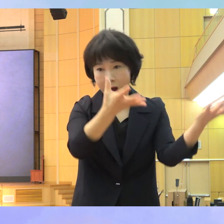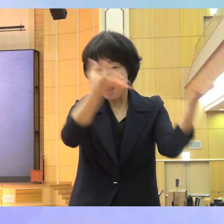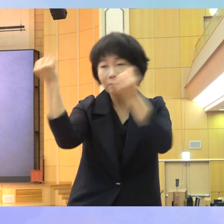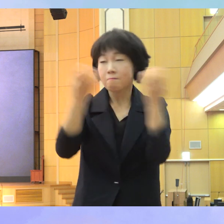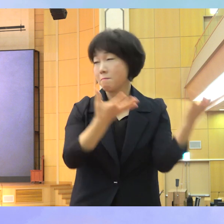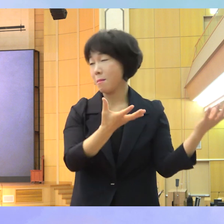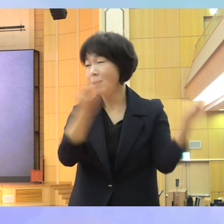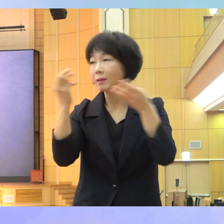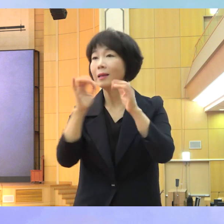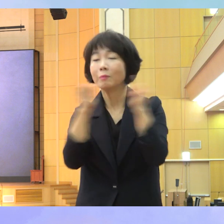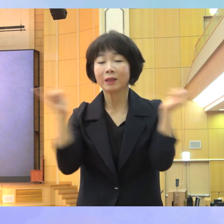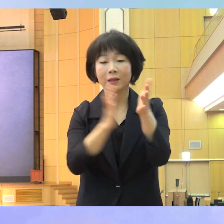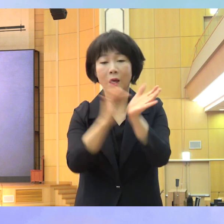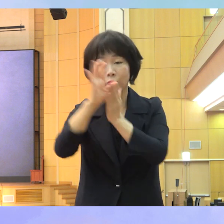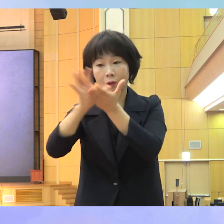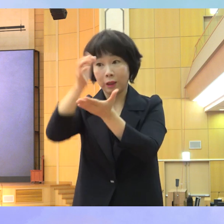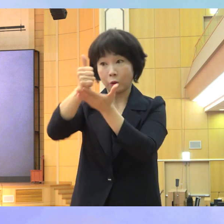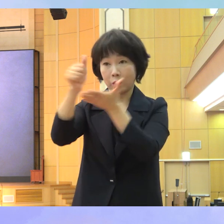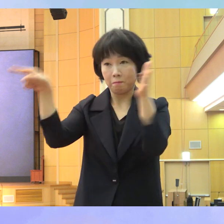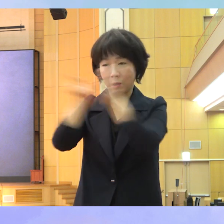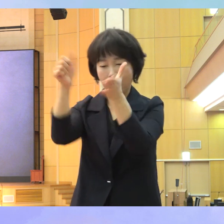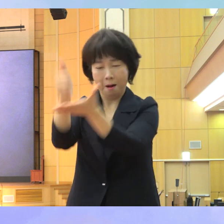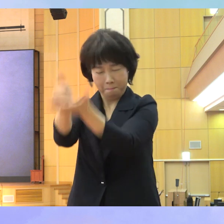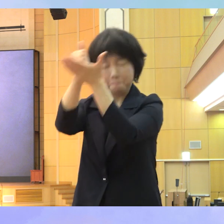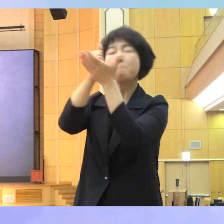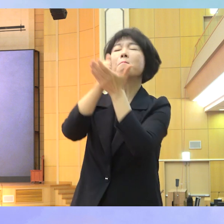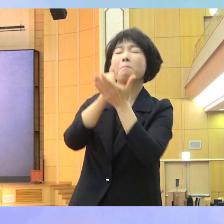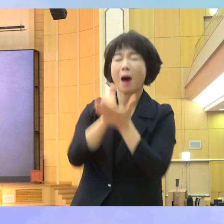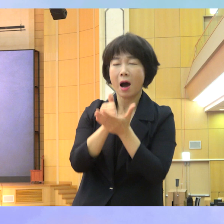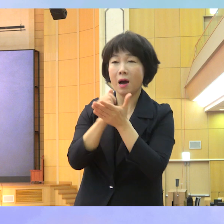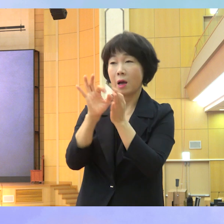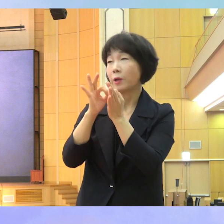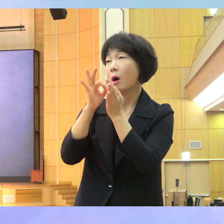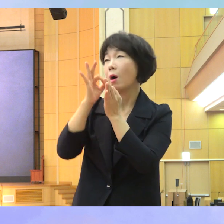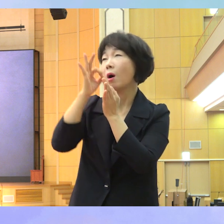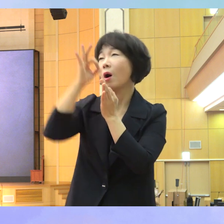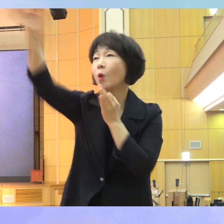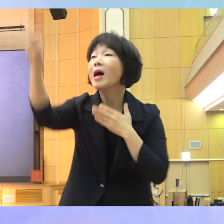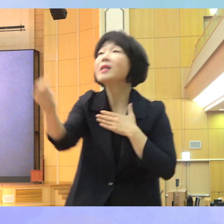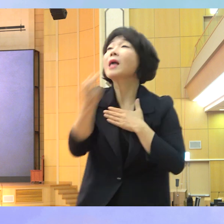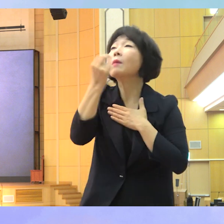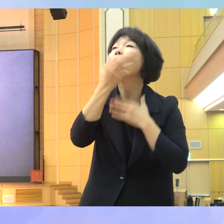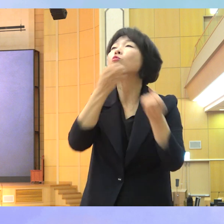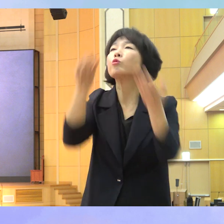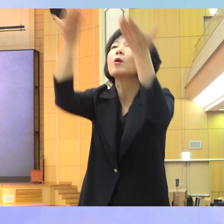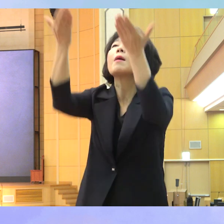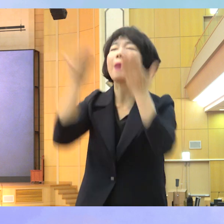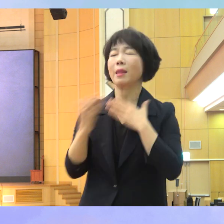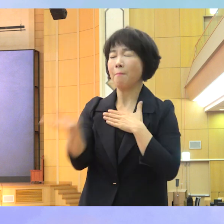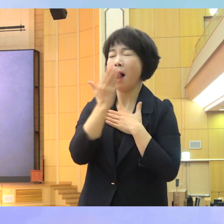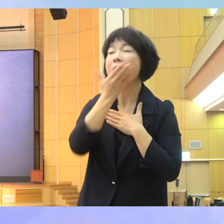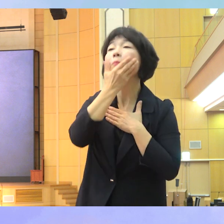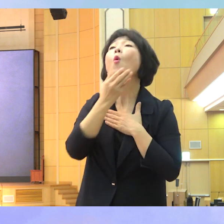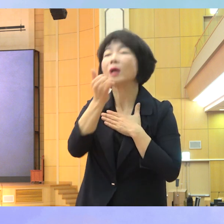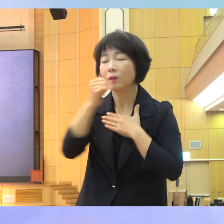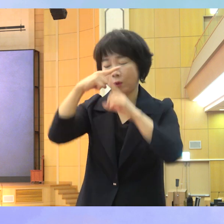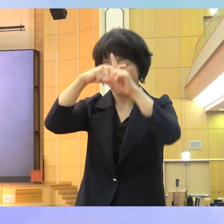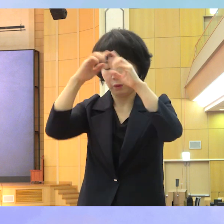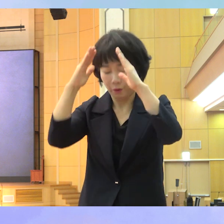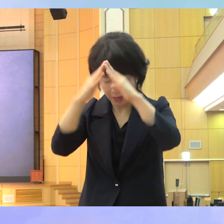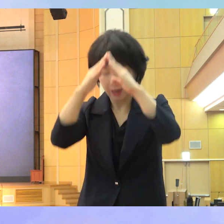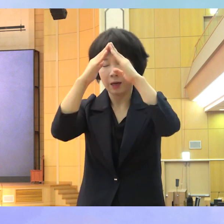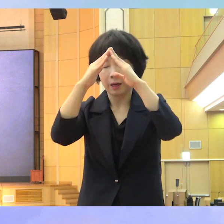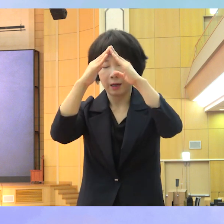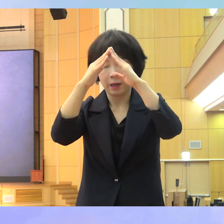사람들이 예수 그리스도를 영접함으로 영원한 것을 기업으로 받는 복 있는 교회로